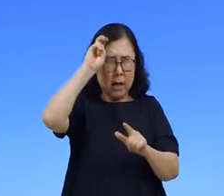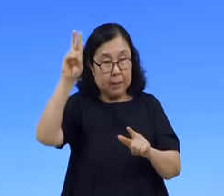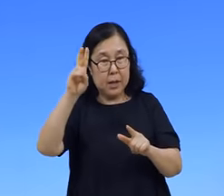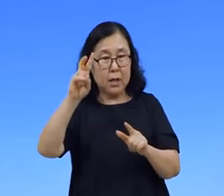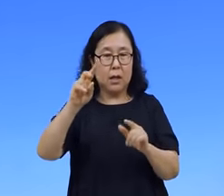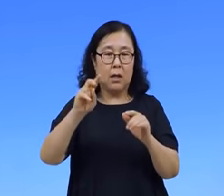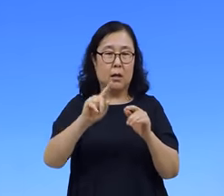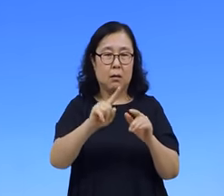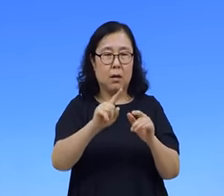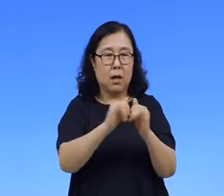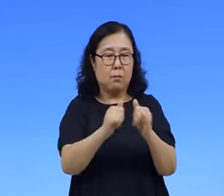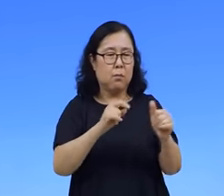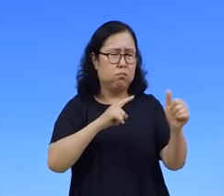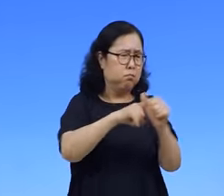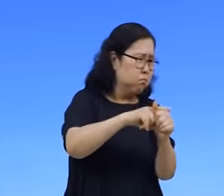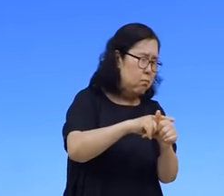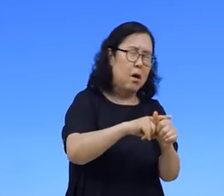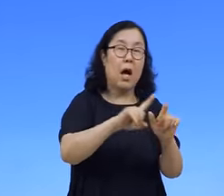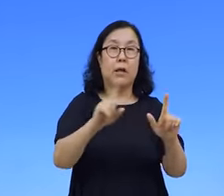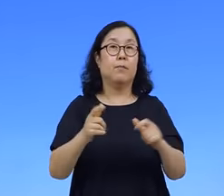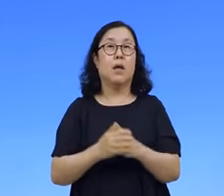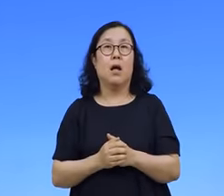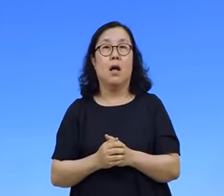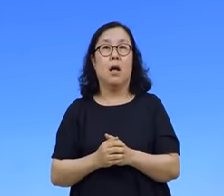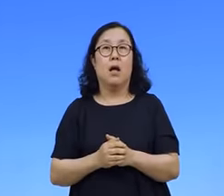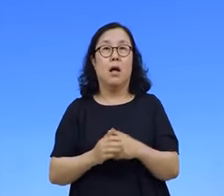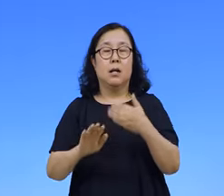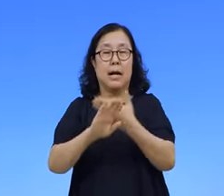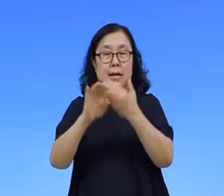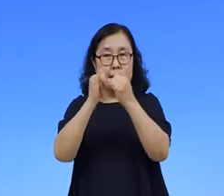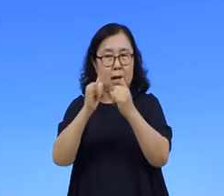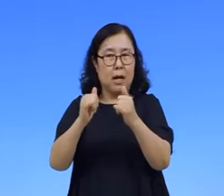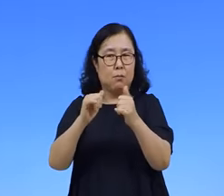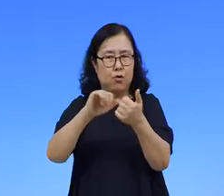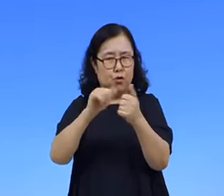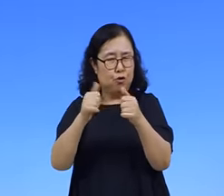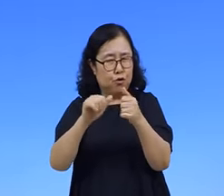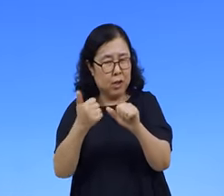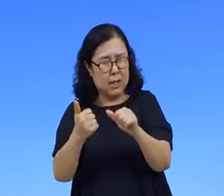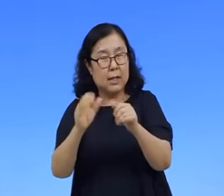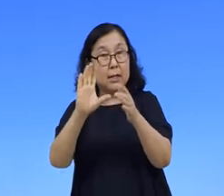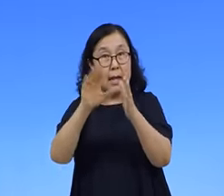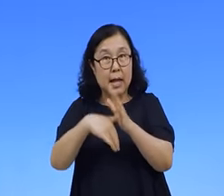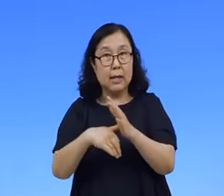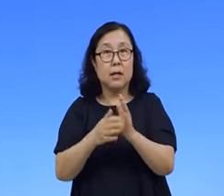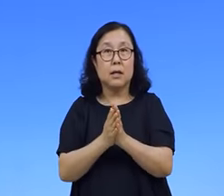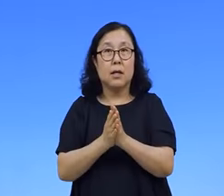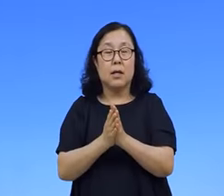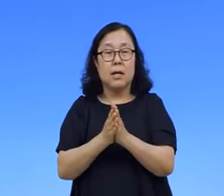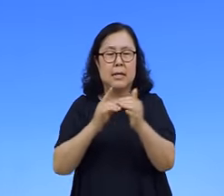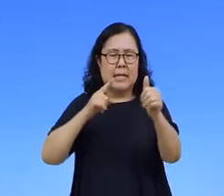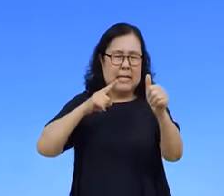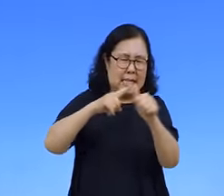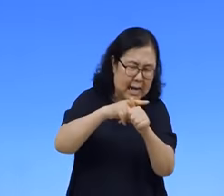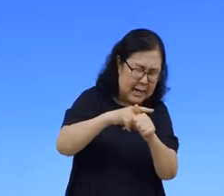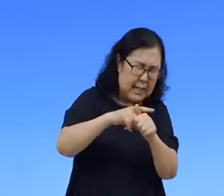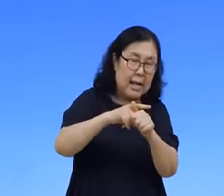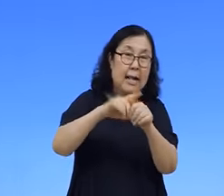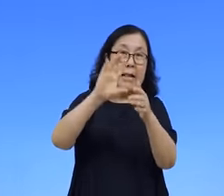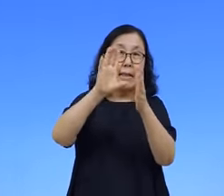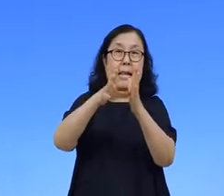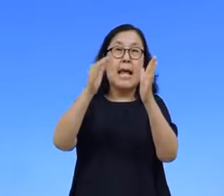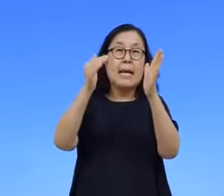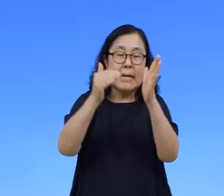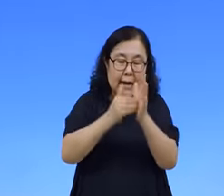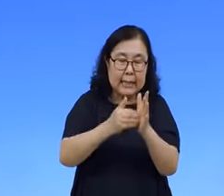나서 누구를 죽이는 게 아니고요, 우리가 누구를 죽인다고 한다, 살인한다고 하면 살인하기까지 수없이